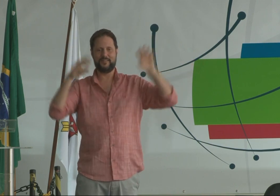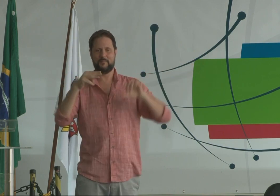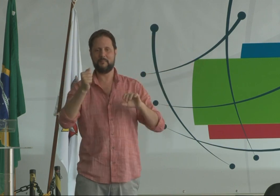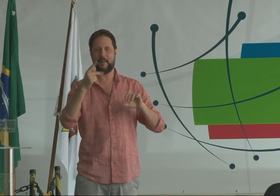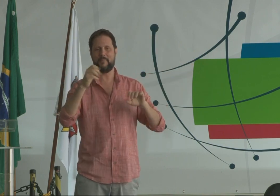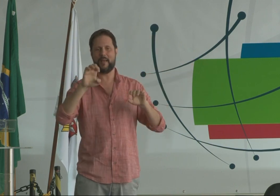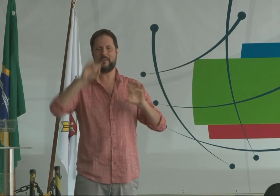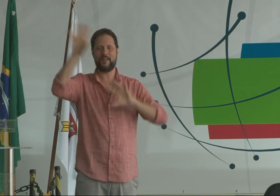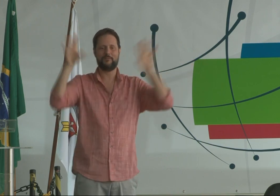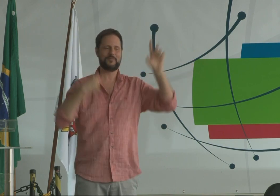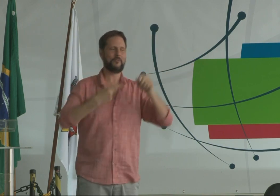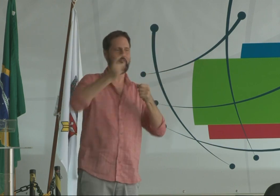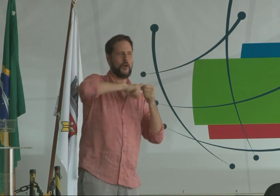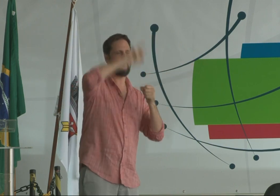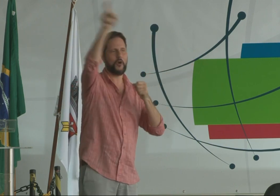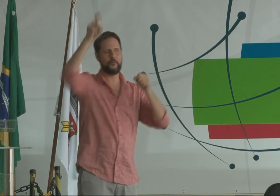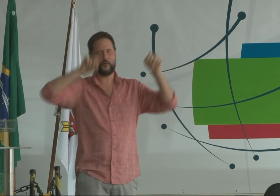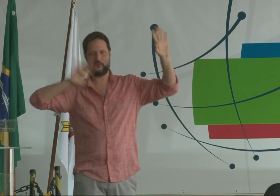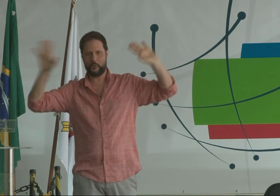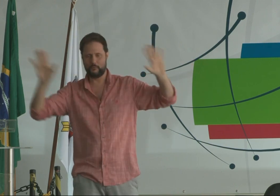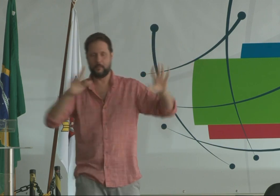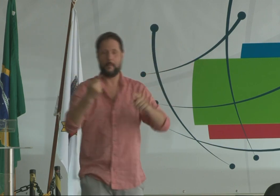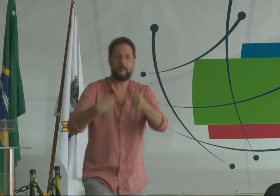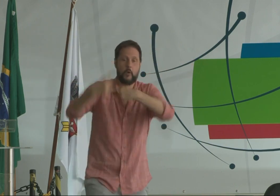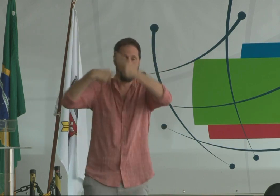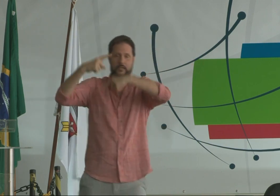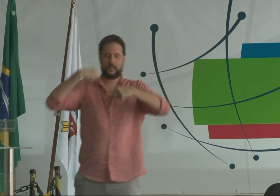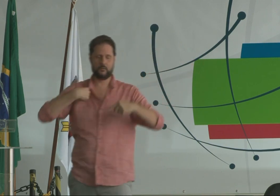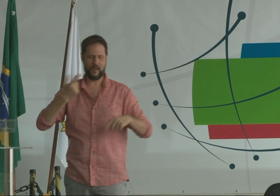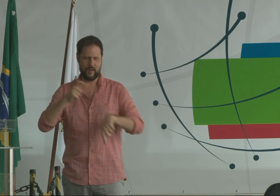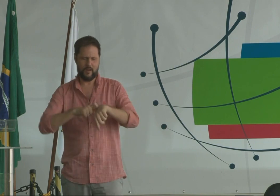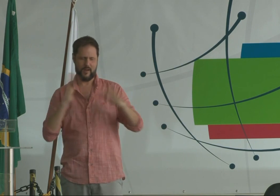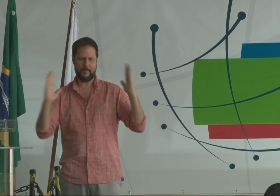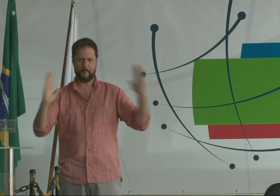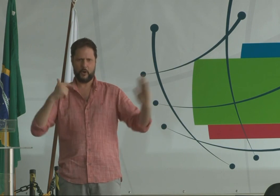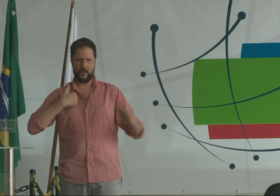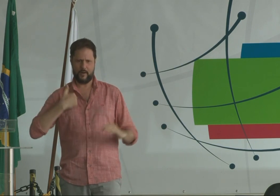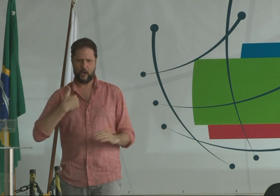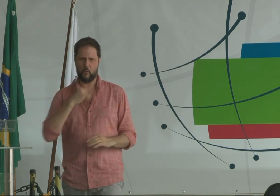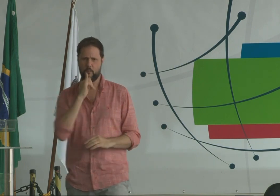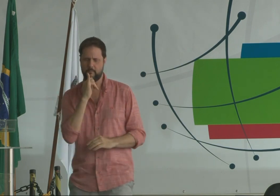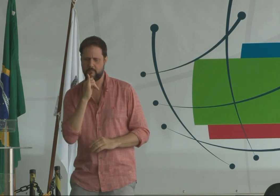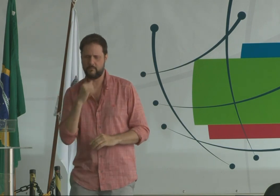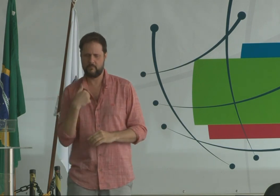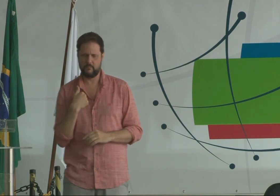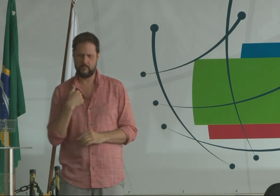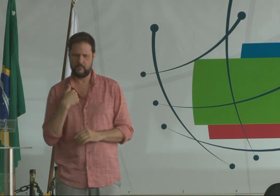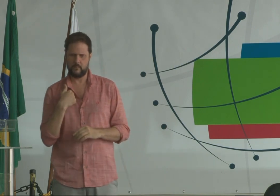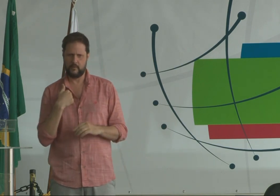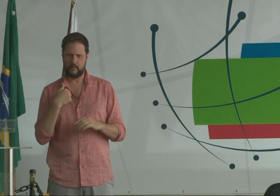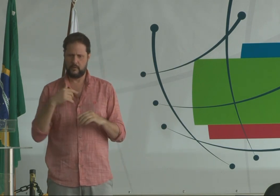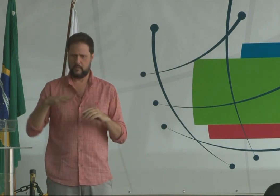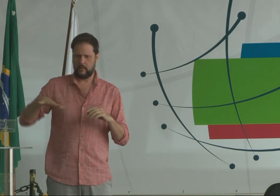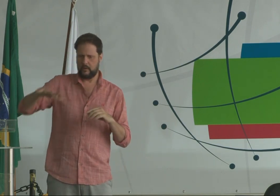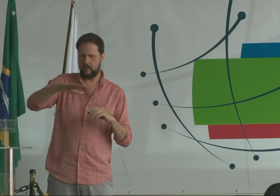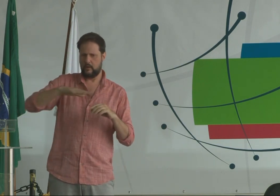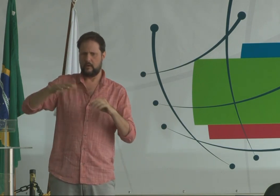Porque, por exemplo, tem pesquisas que têm consultado um mapeamento pelo Brasil todo, e se eu for pensar, por exemplo, na minha